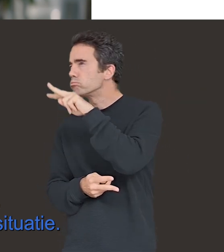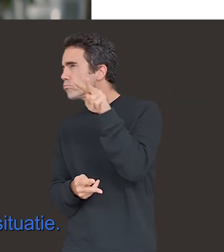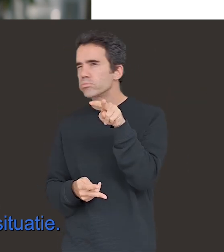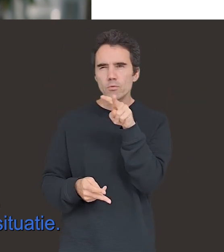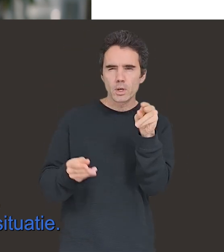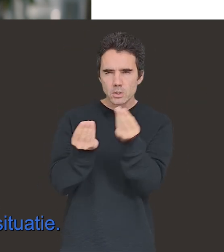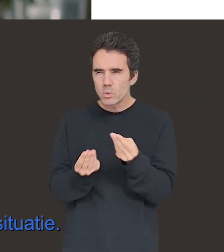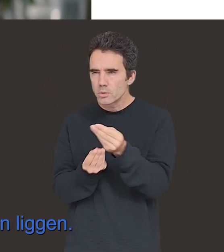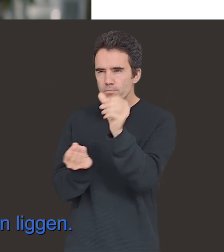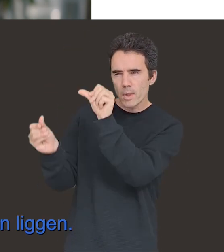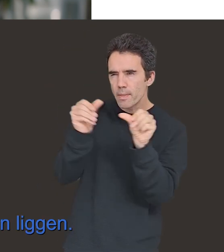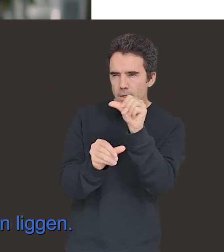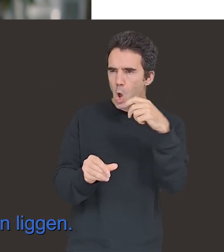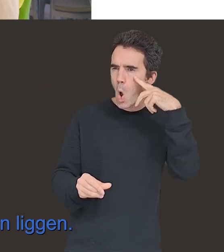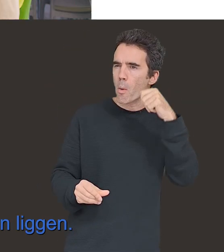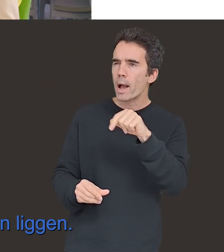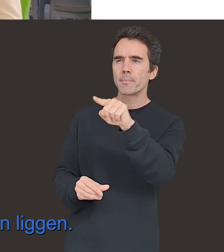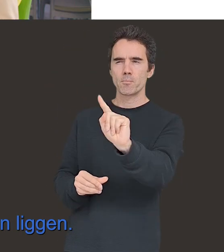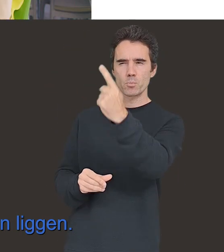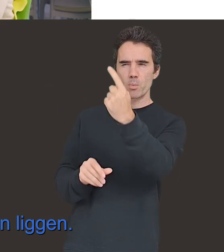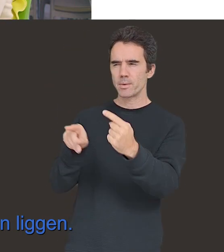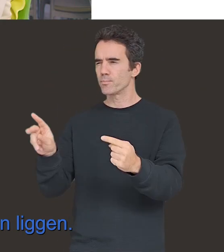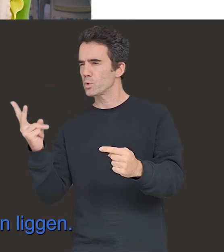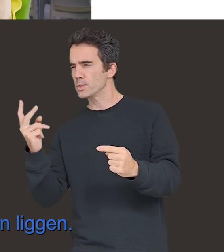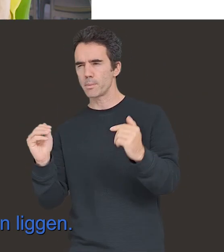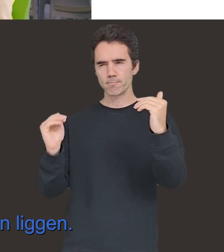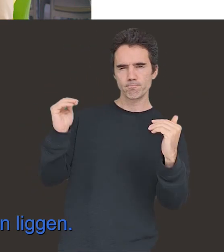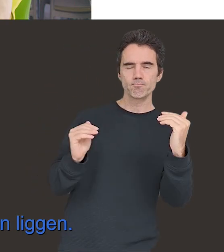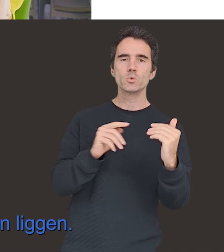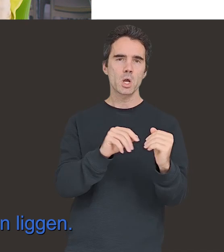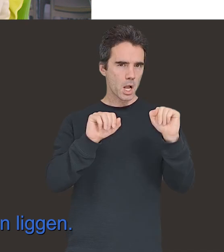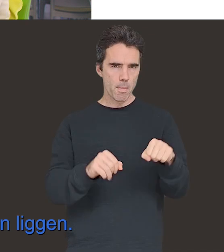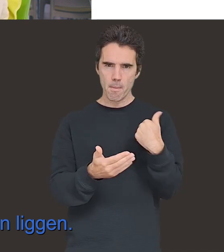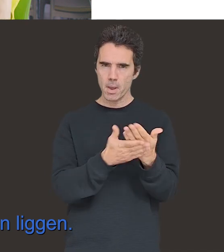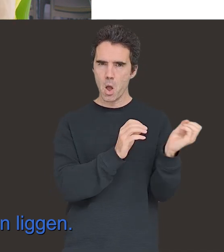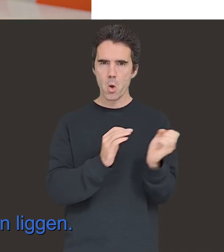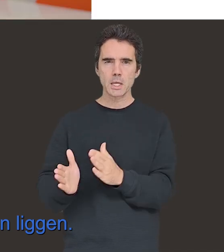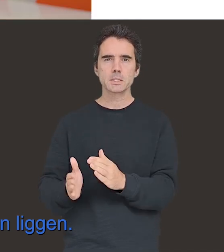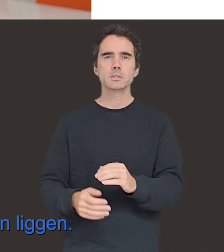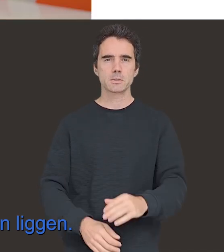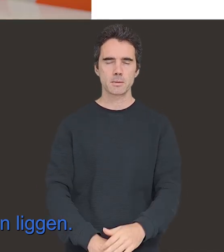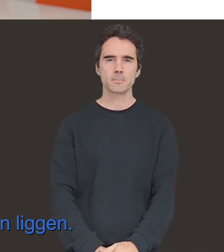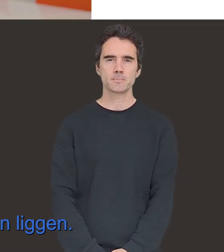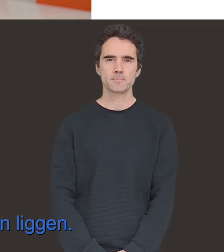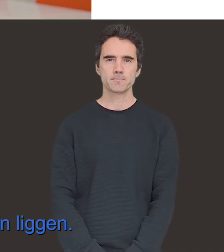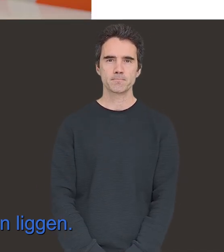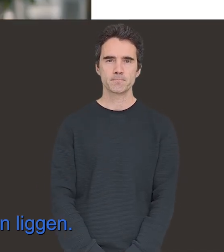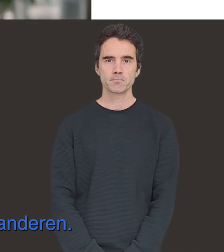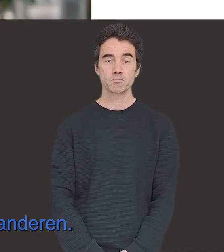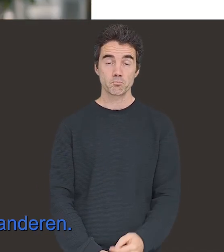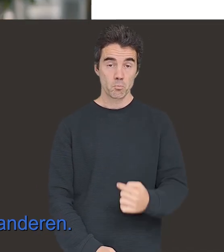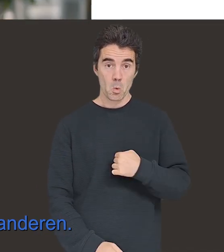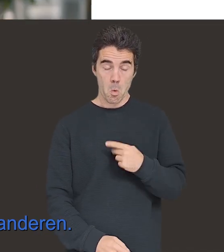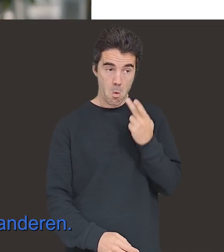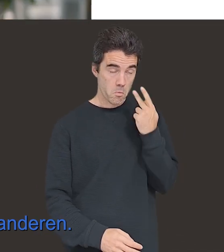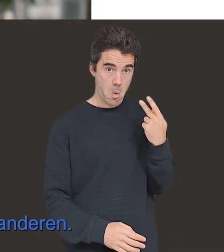il analyse un peu la situation, et il arrive tout de suite à comprendre c'est laquelle la priorité à porter à terme. Voilà. Moi,